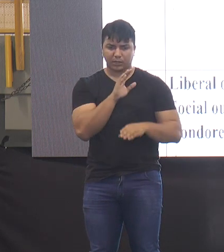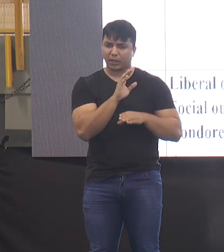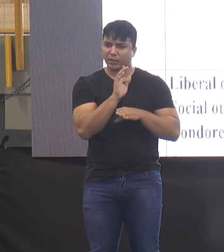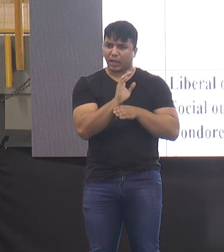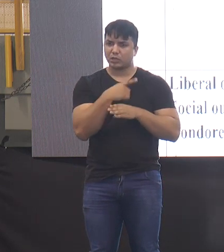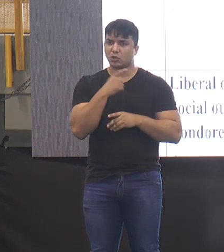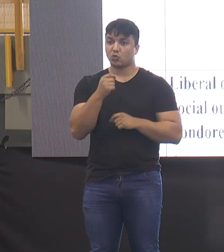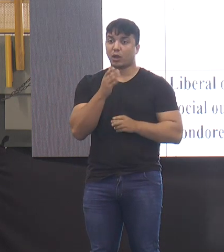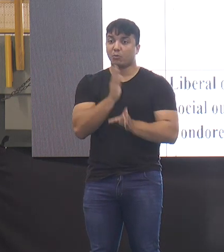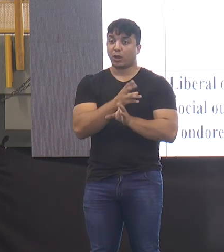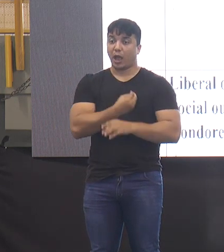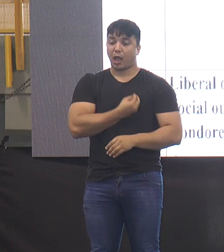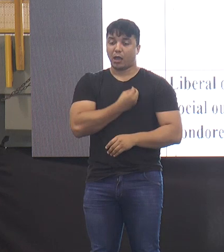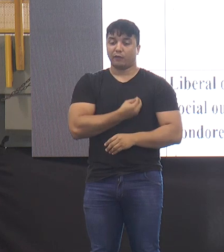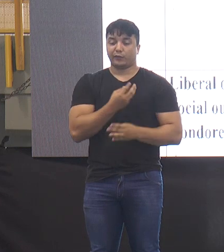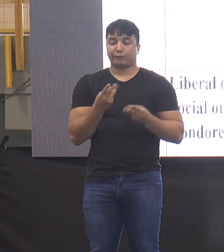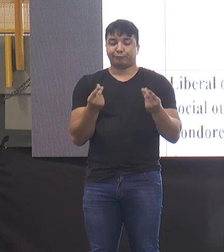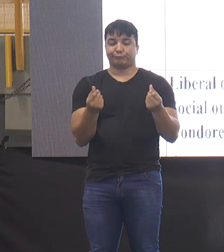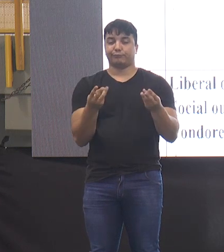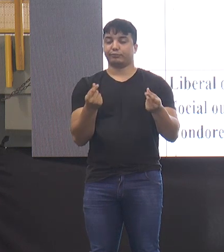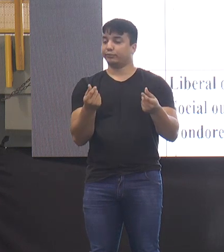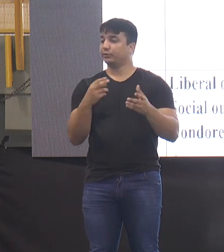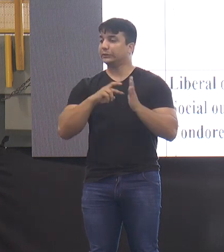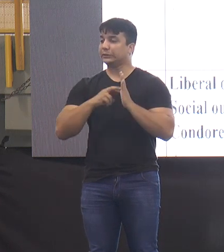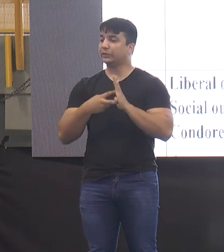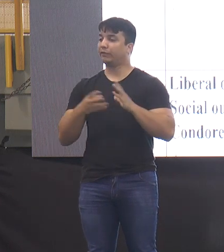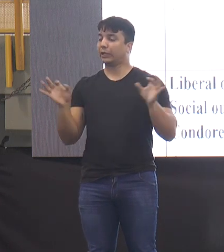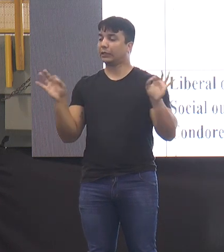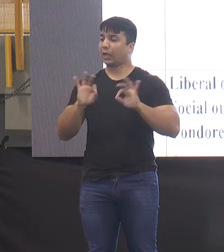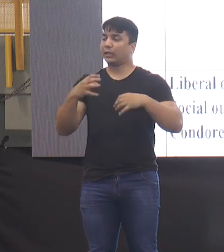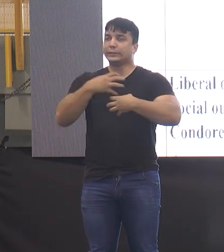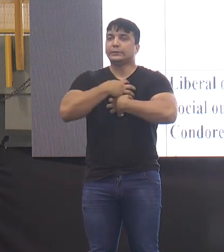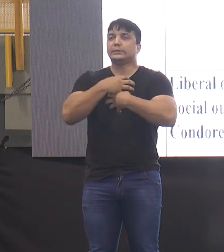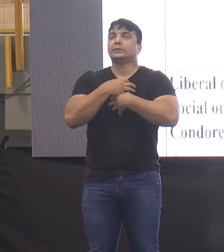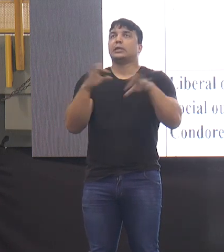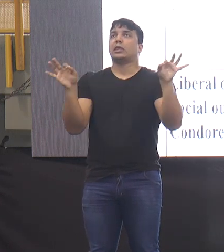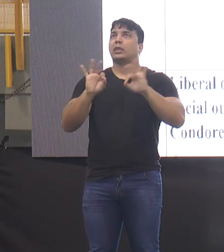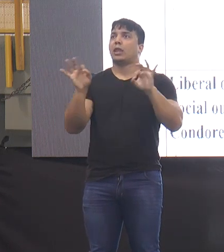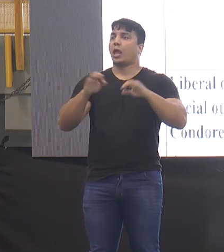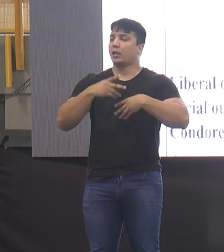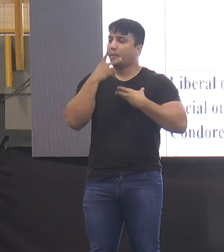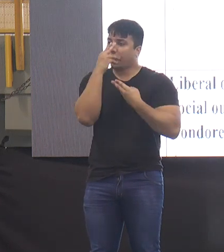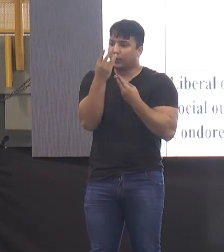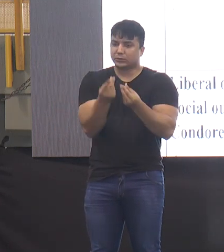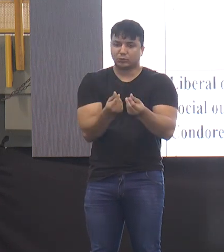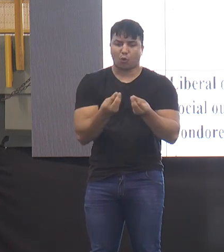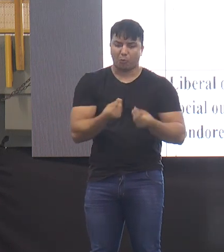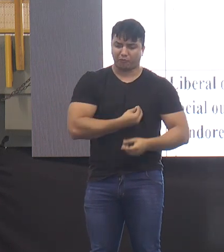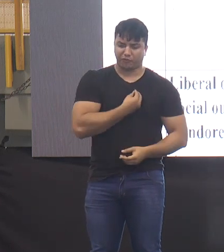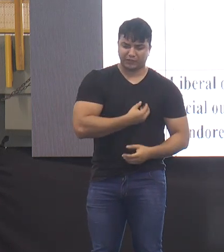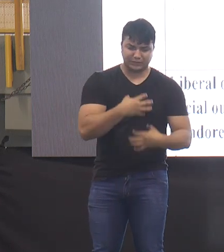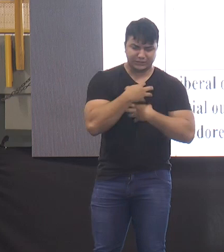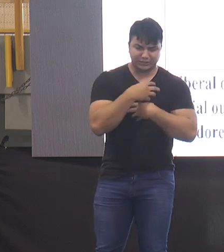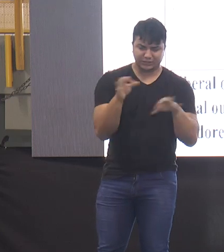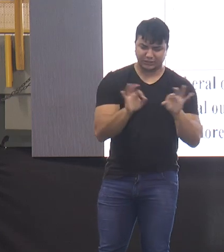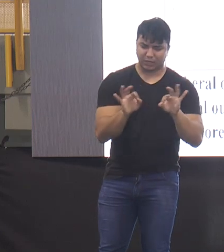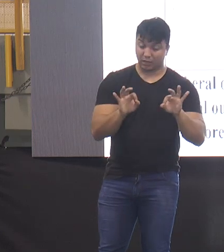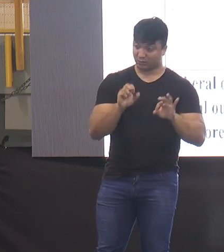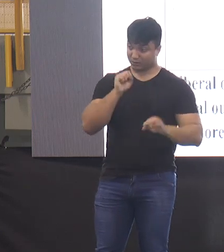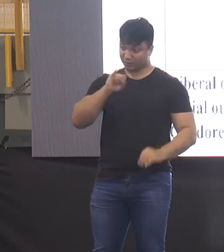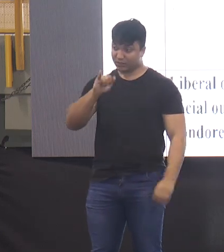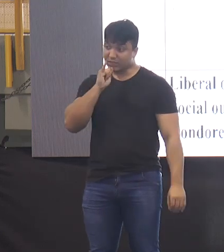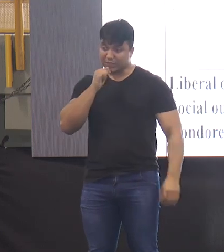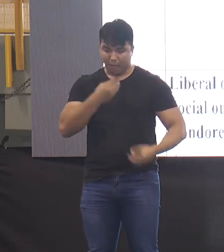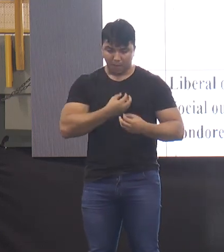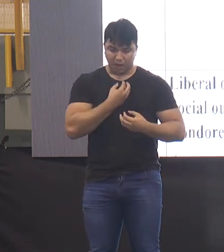É o tédio da existência. A vida não tem sentido, a vida não tem mais graça. E aí, se a minha vida não